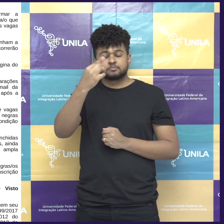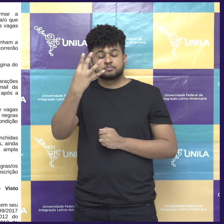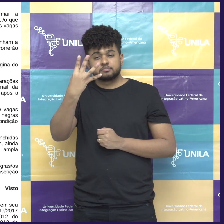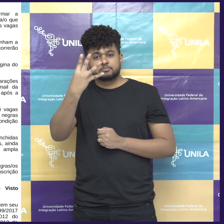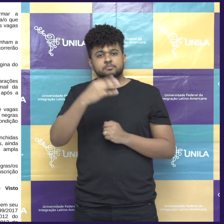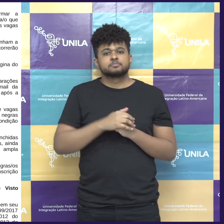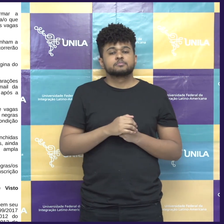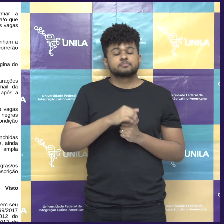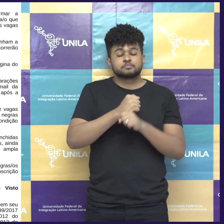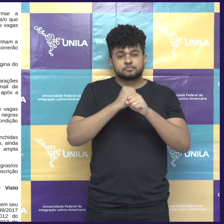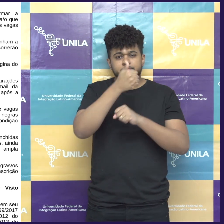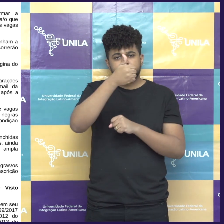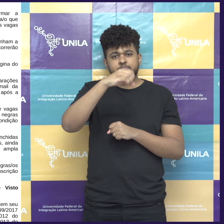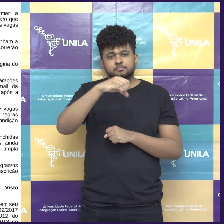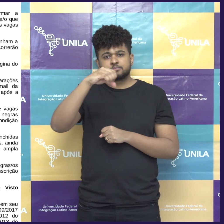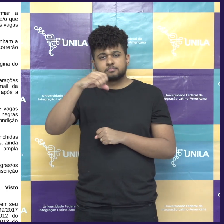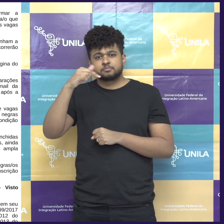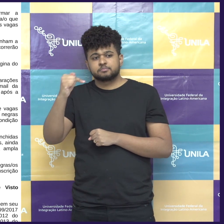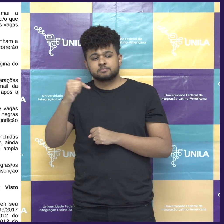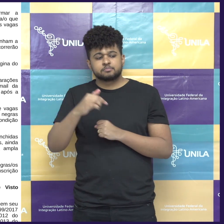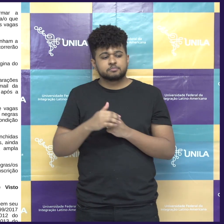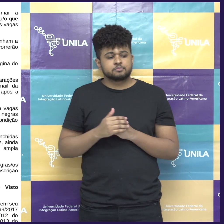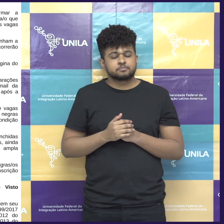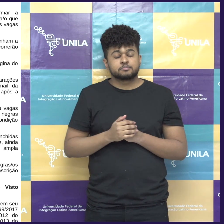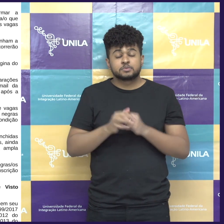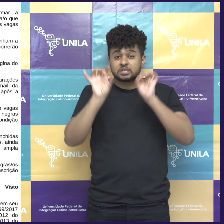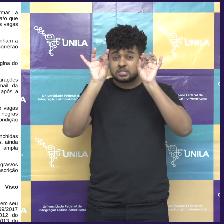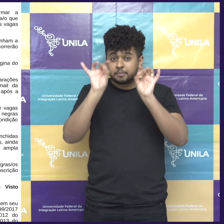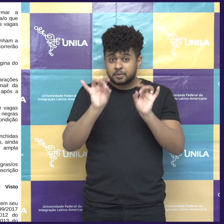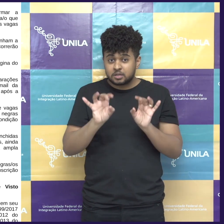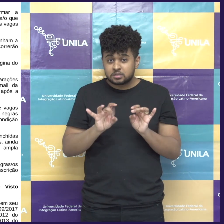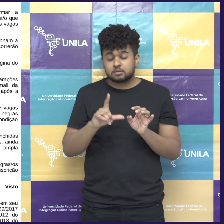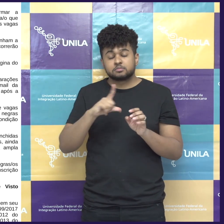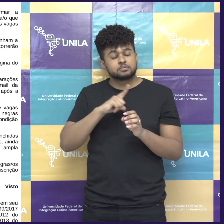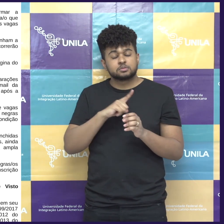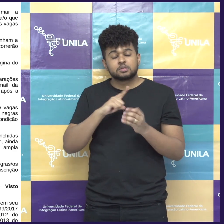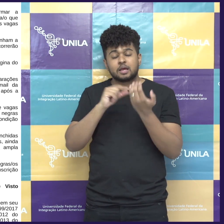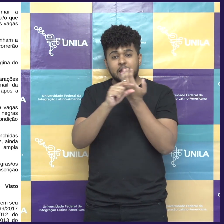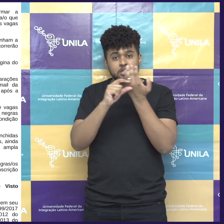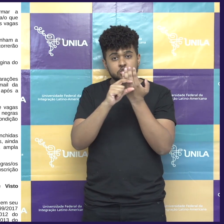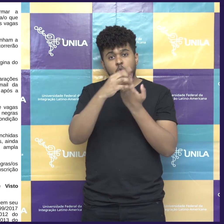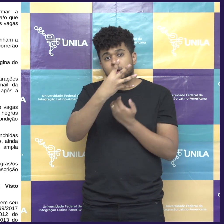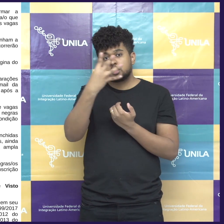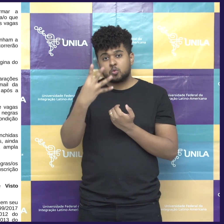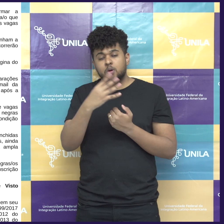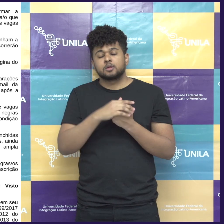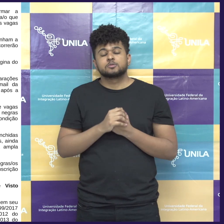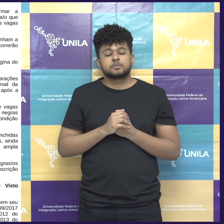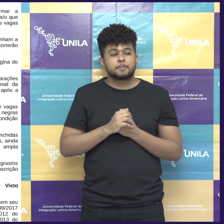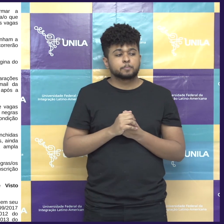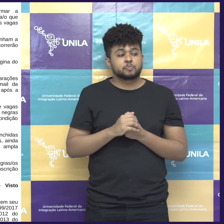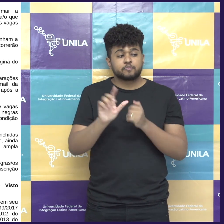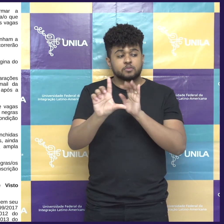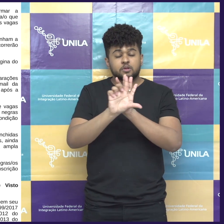9.474 de 1997, em especial o previsto em seu artigo 44,